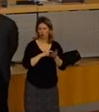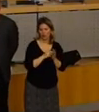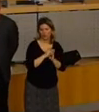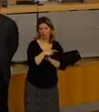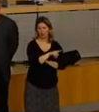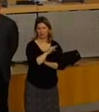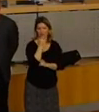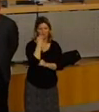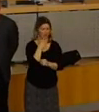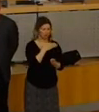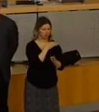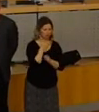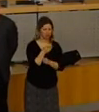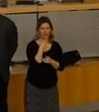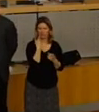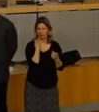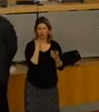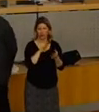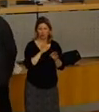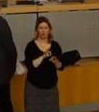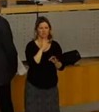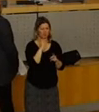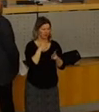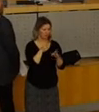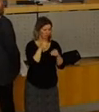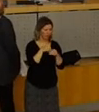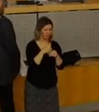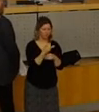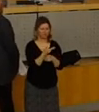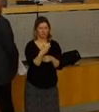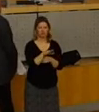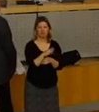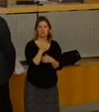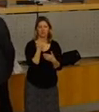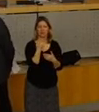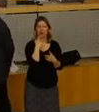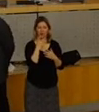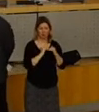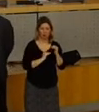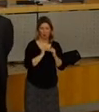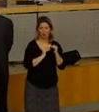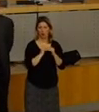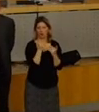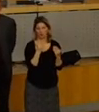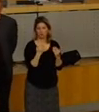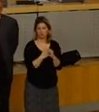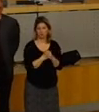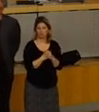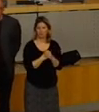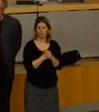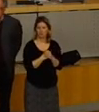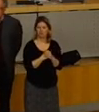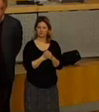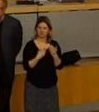haben bereich ganz einfach sie auch ein bild war dabei die gelernt haben zu mauern wir haben gesehen